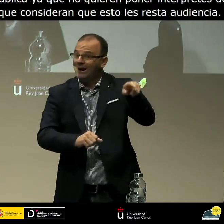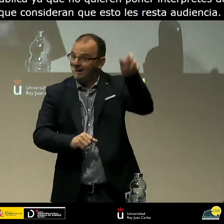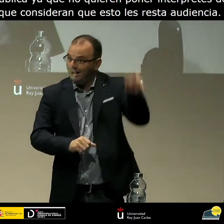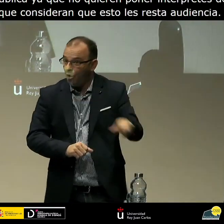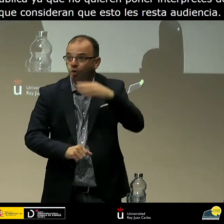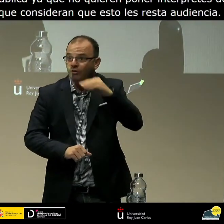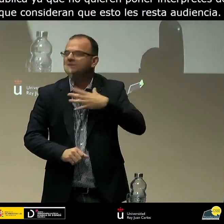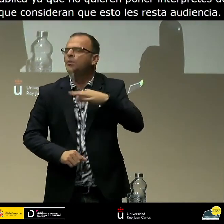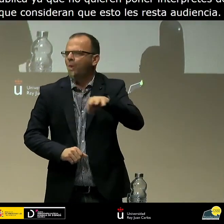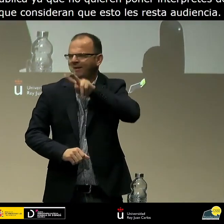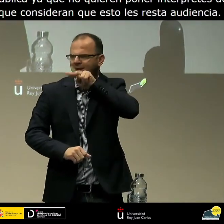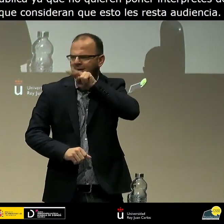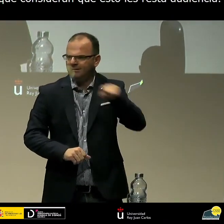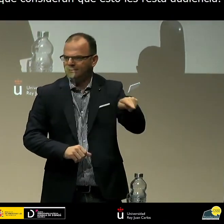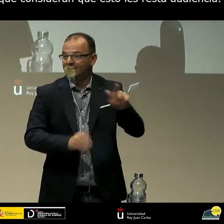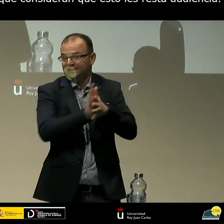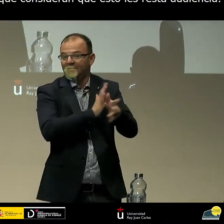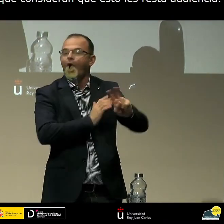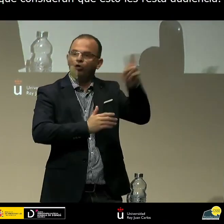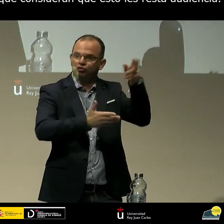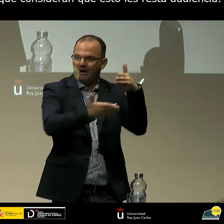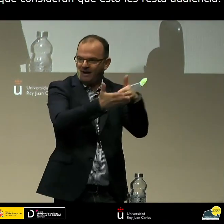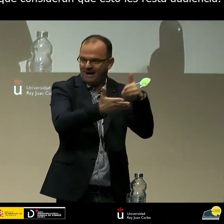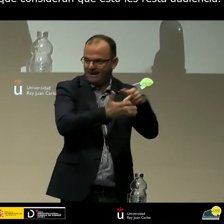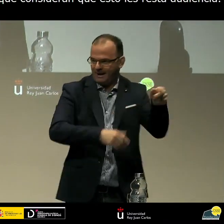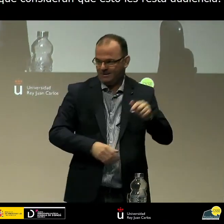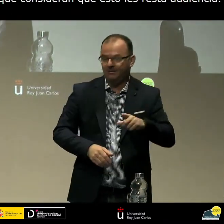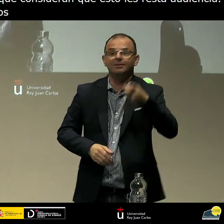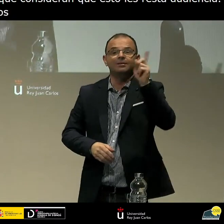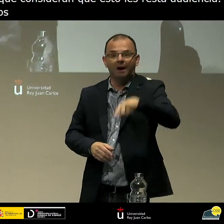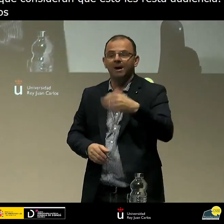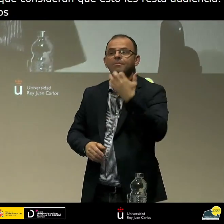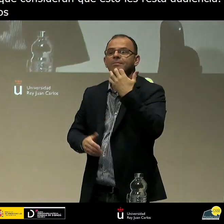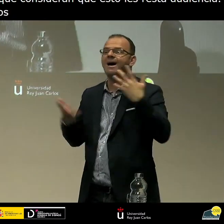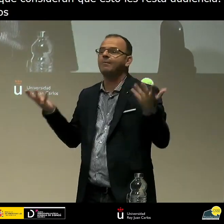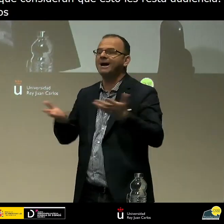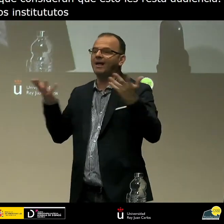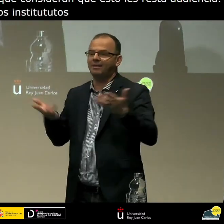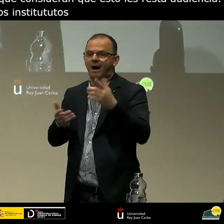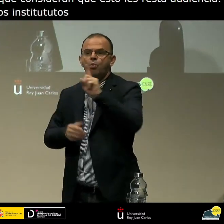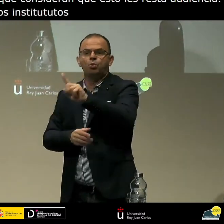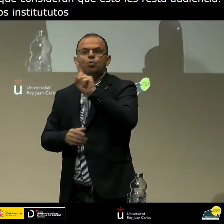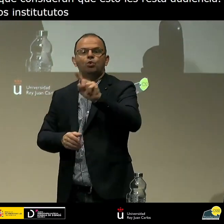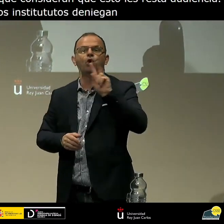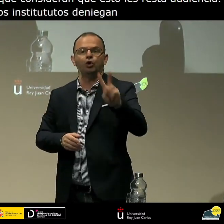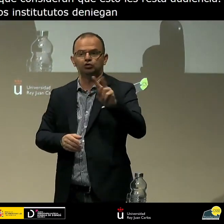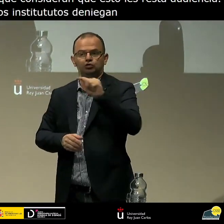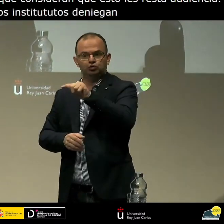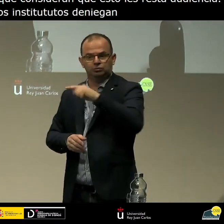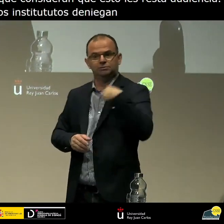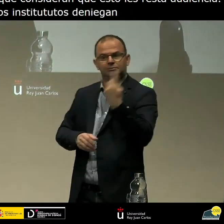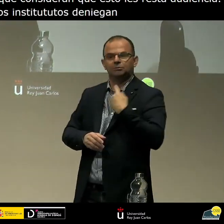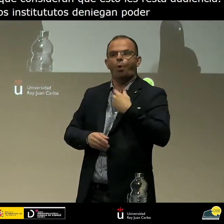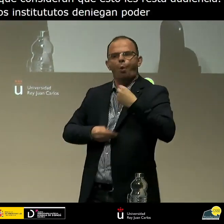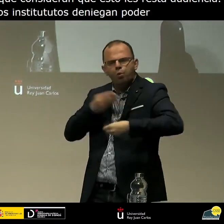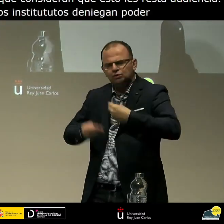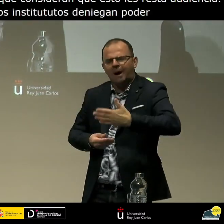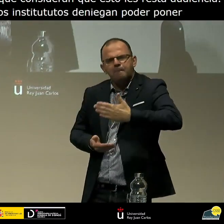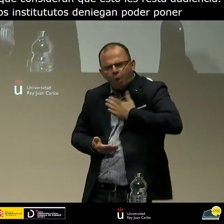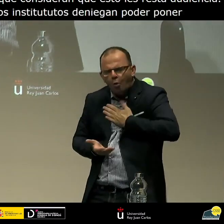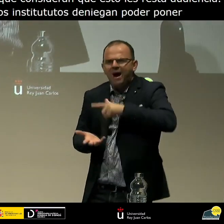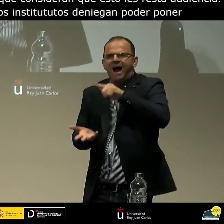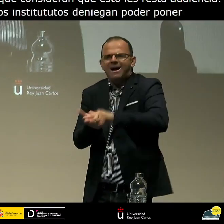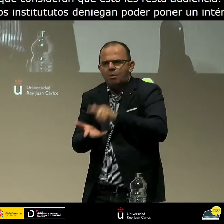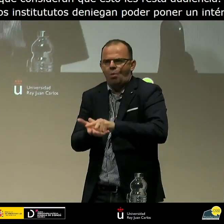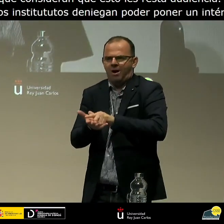Dentro de los institutos deniegan el poder poner un intérprete de lengua de signos porque ven al alumno que se puede manejar